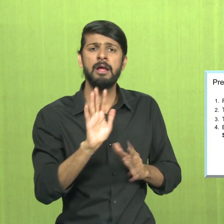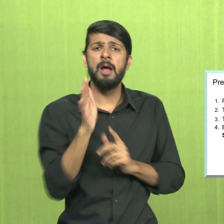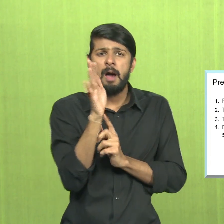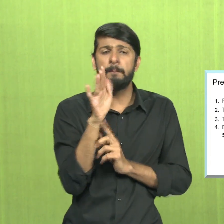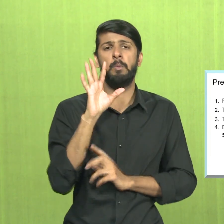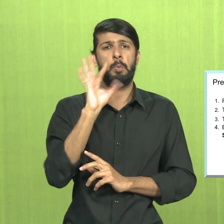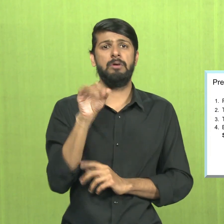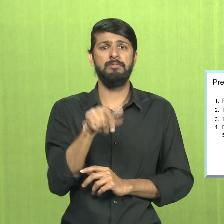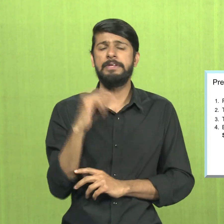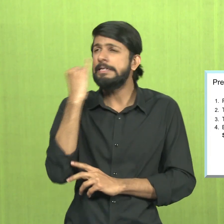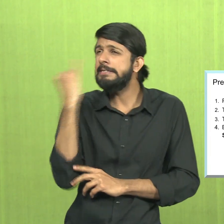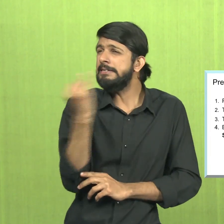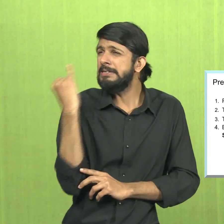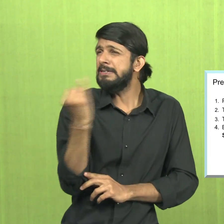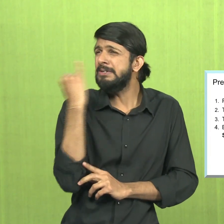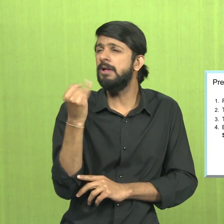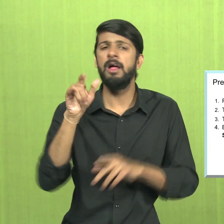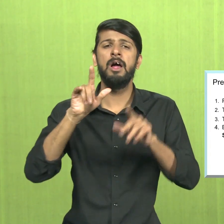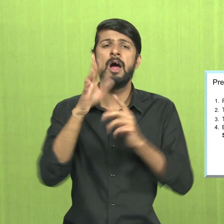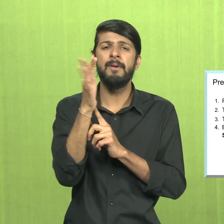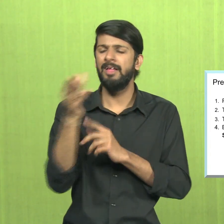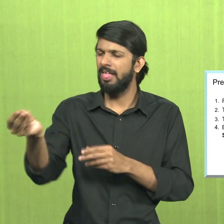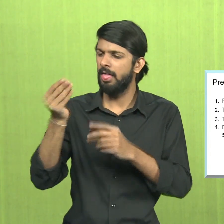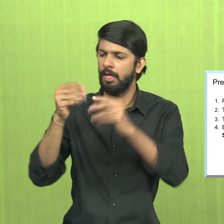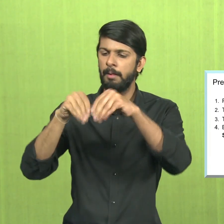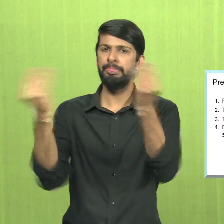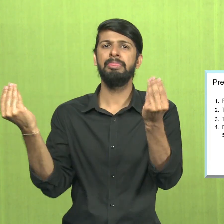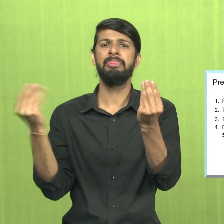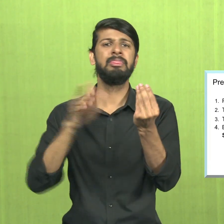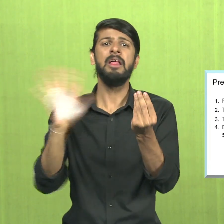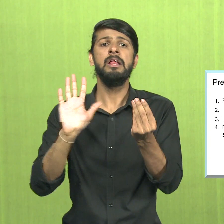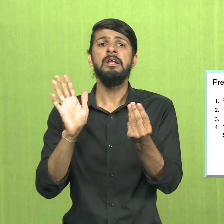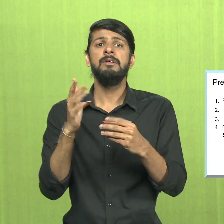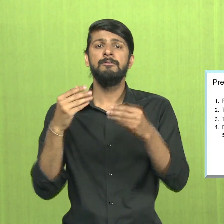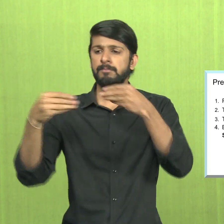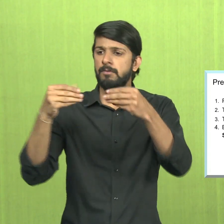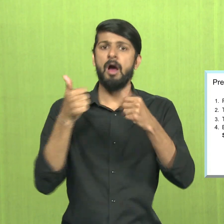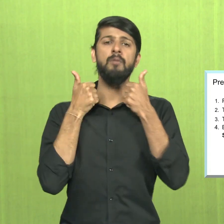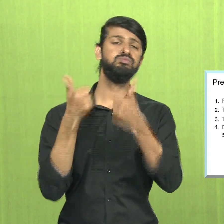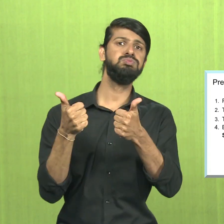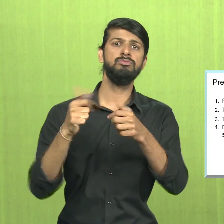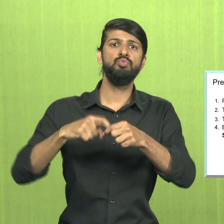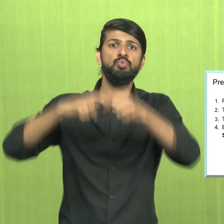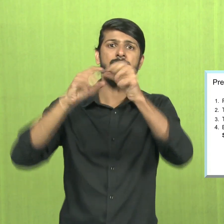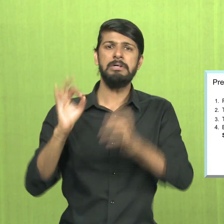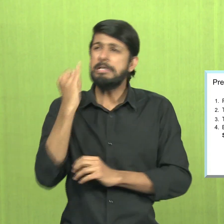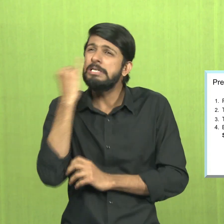कि Bigg Boss अलिखित टेक्निकल प्रॉब्लम है दिवस हम लुटब एंड ब्रेक इजीलि